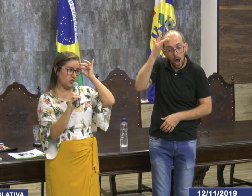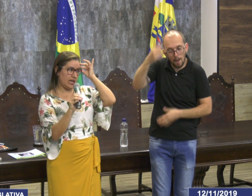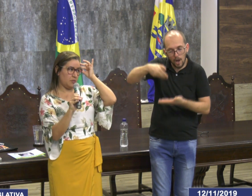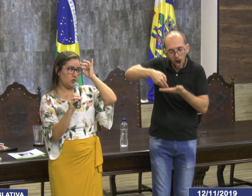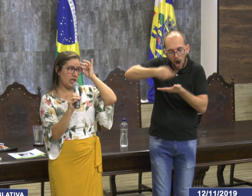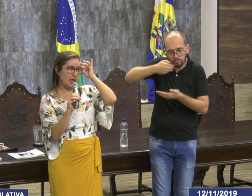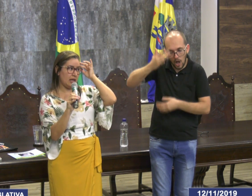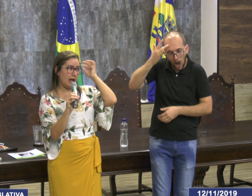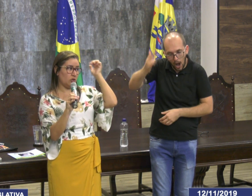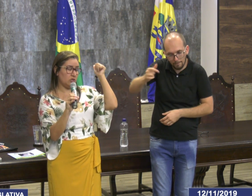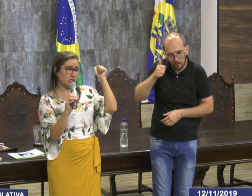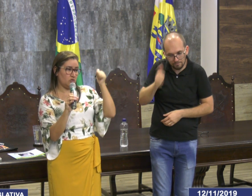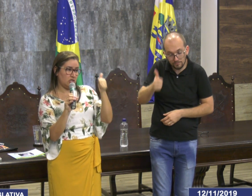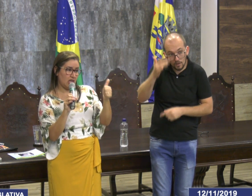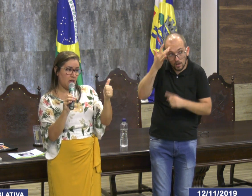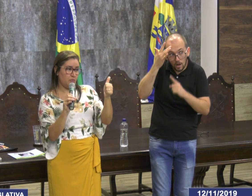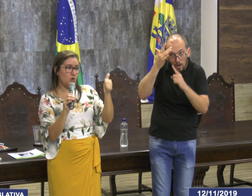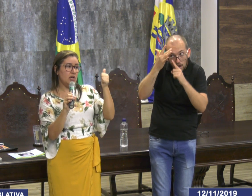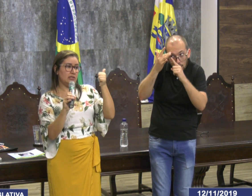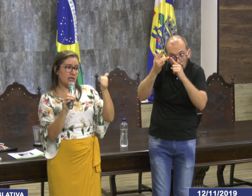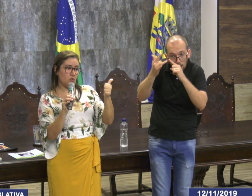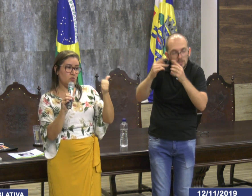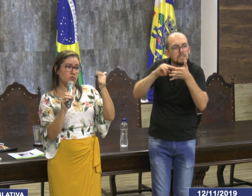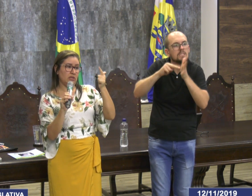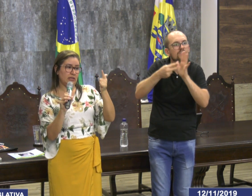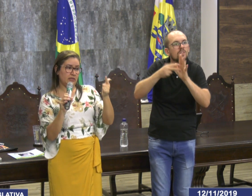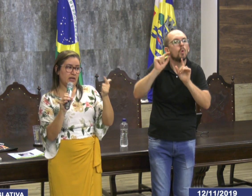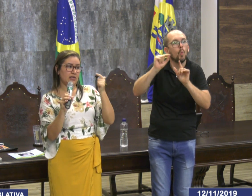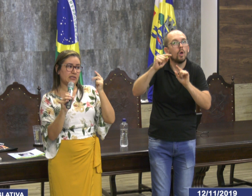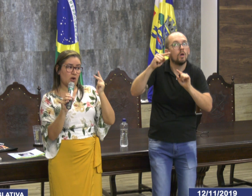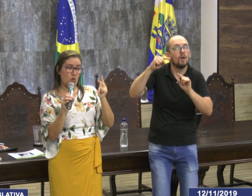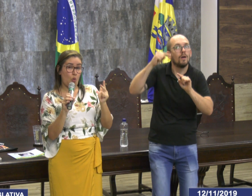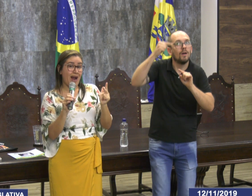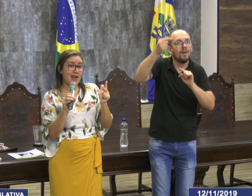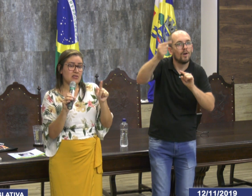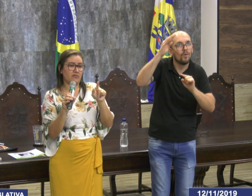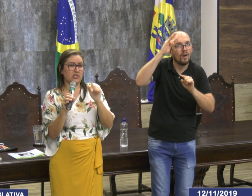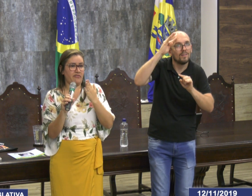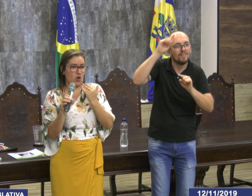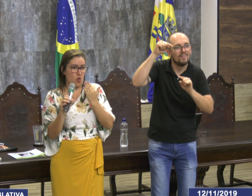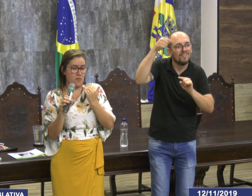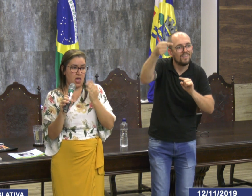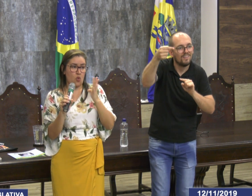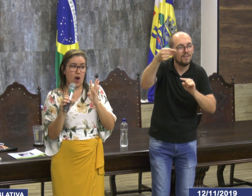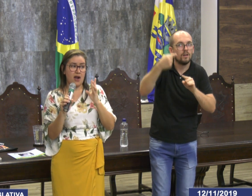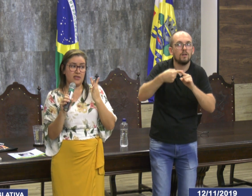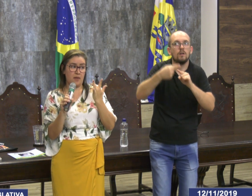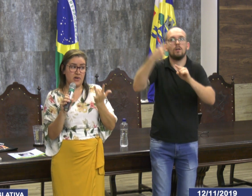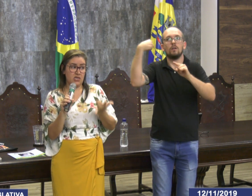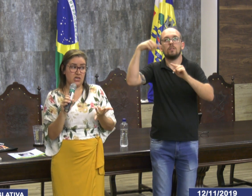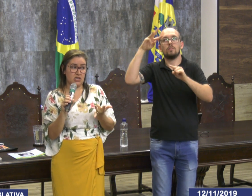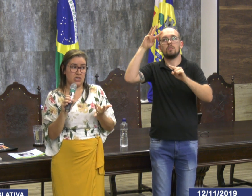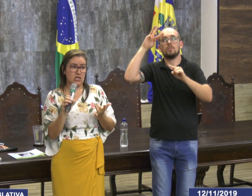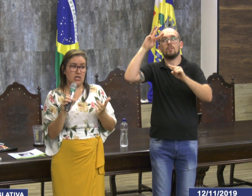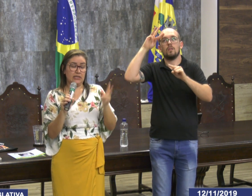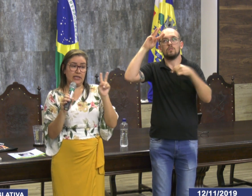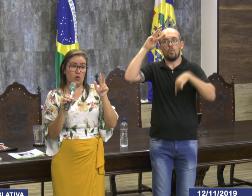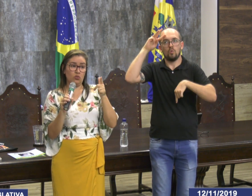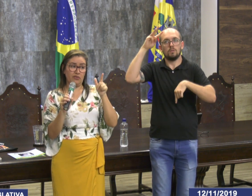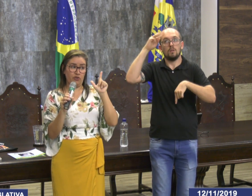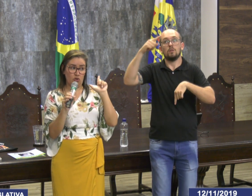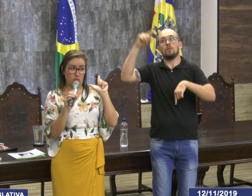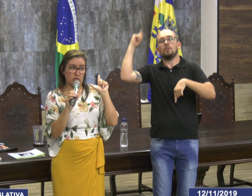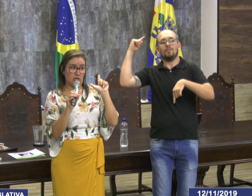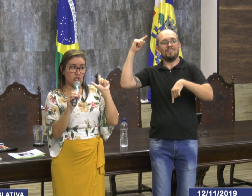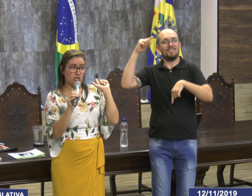dentro do cérebro dele a noção de tempo. Segunda, terça, quarta você vai comer. Quarta é amanhã.